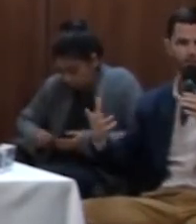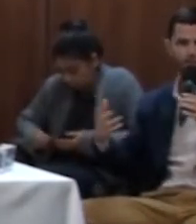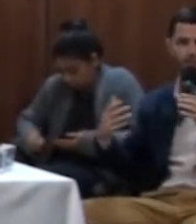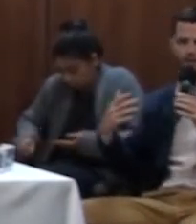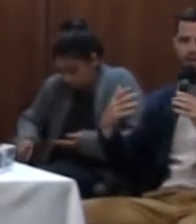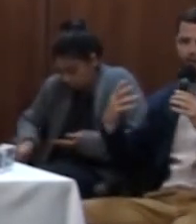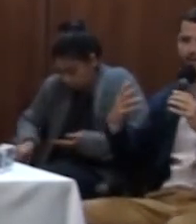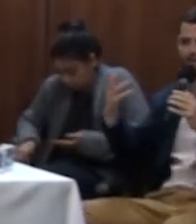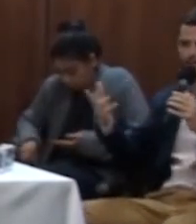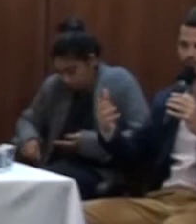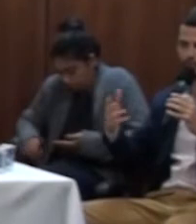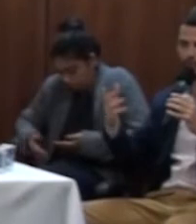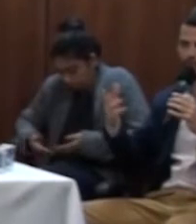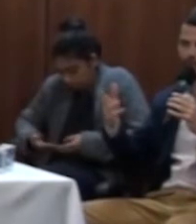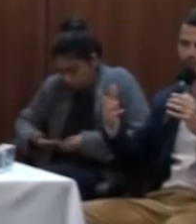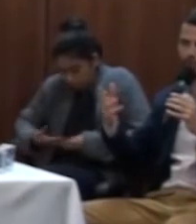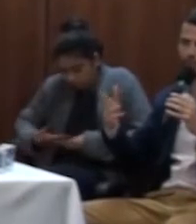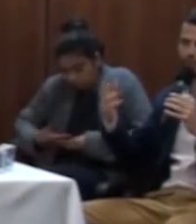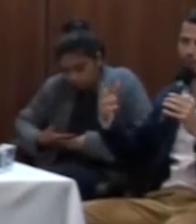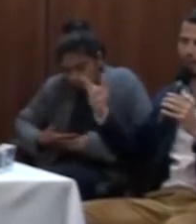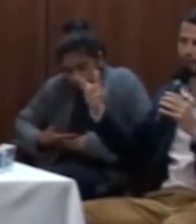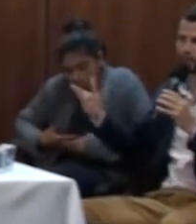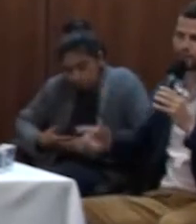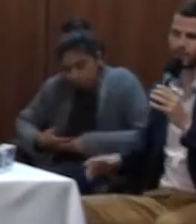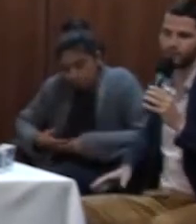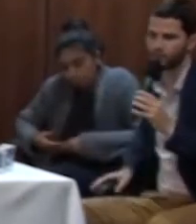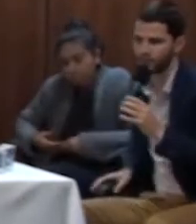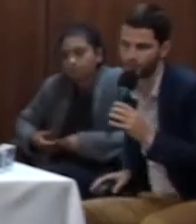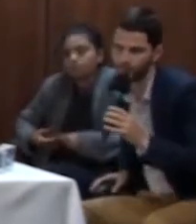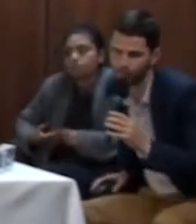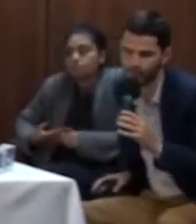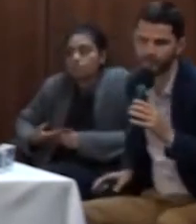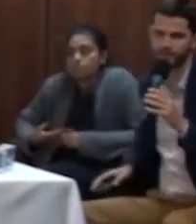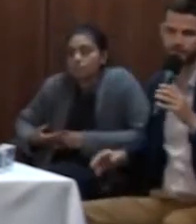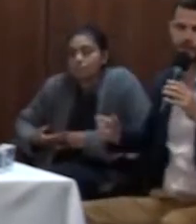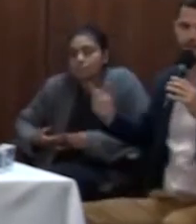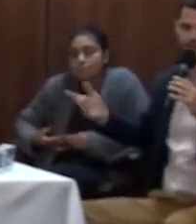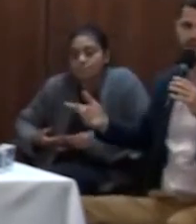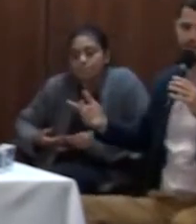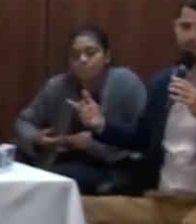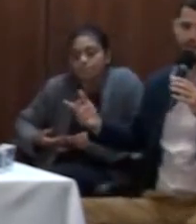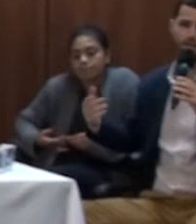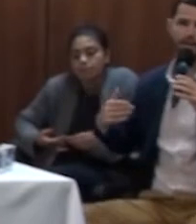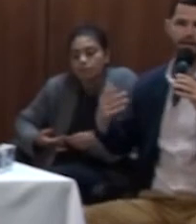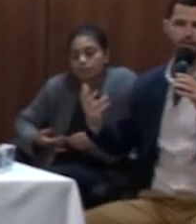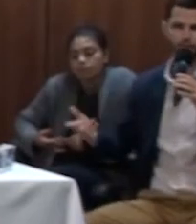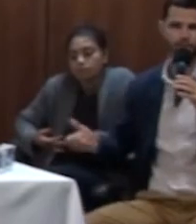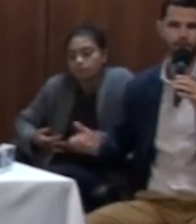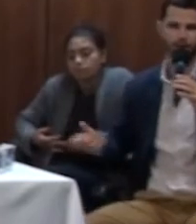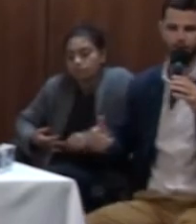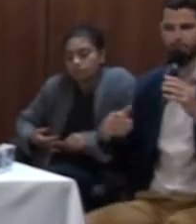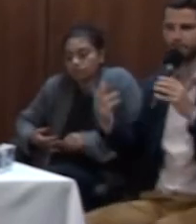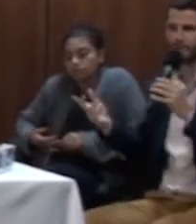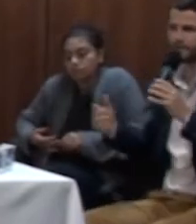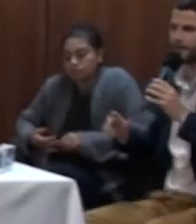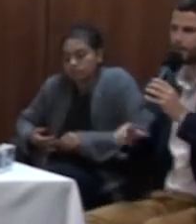tripartite do SUS, pela estrutura tripartite do SUS, a maior parte dos procedimentos de intervenção do processo transexualizador recairia para o